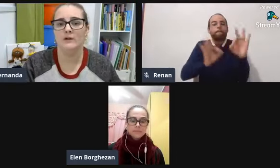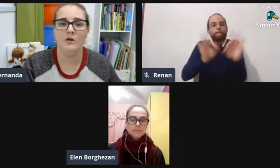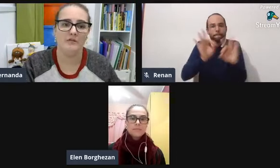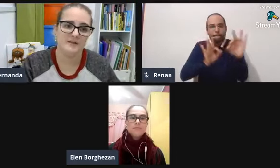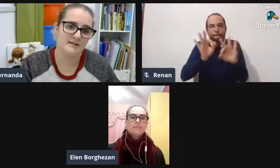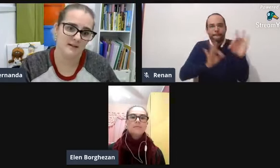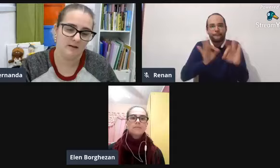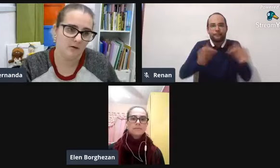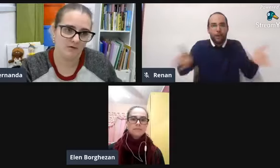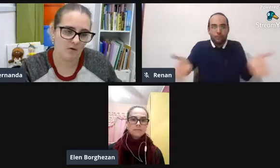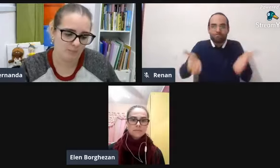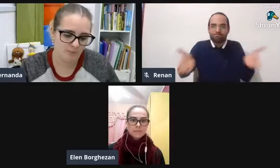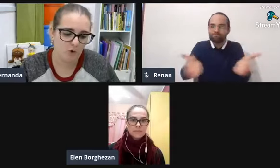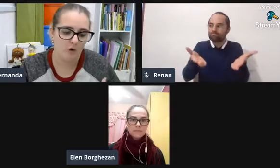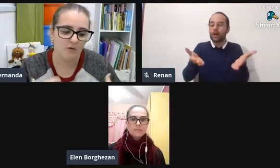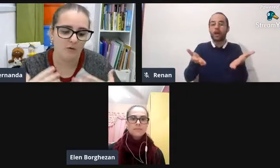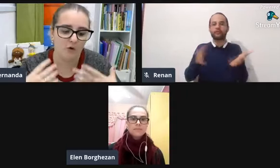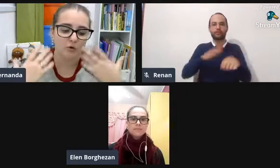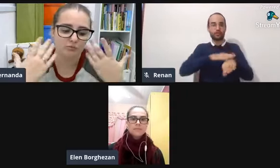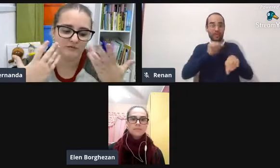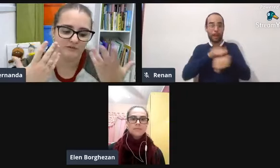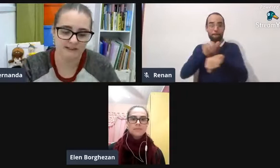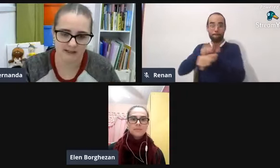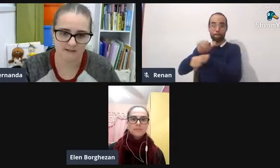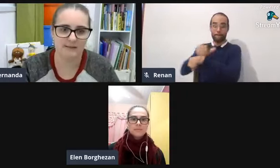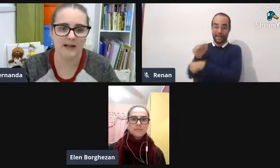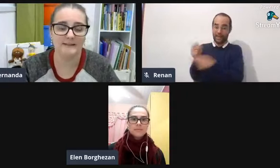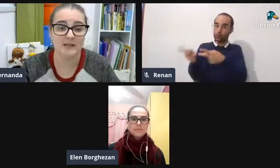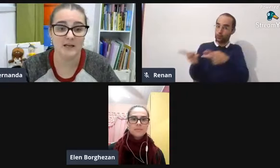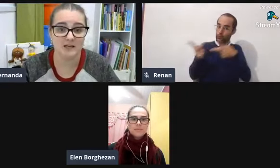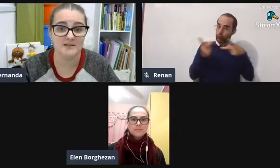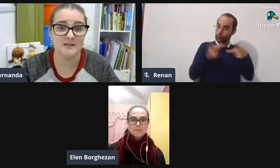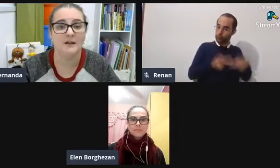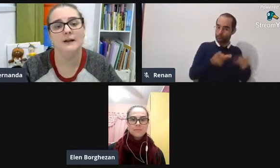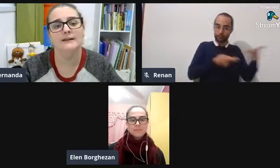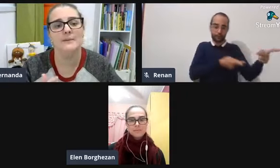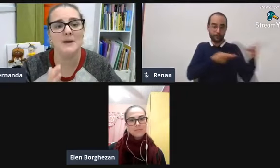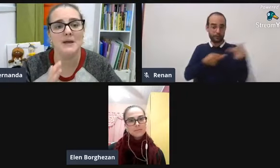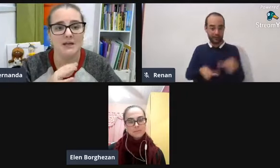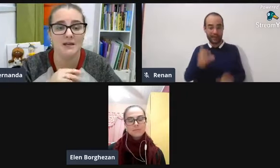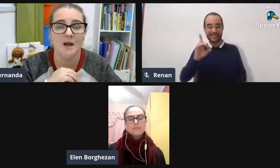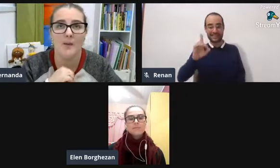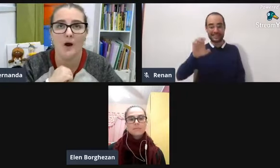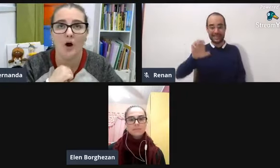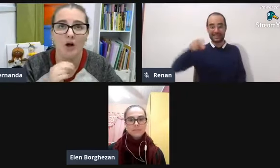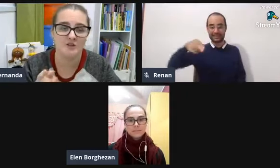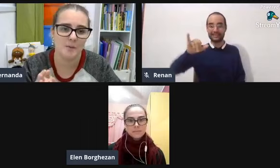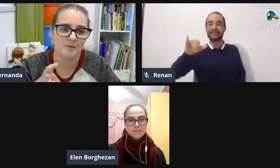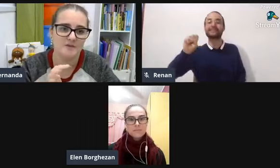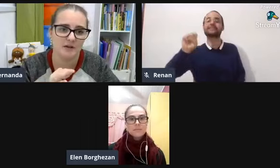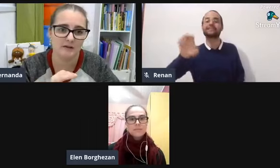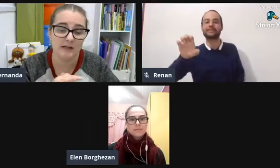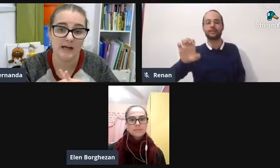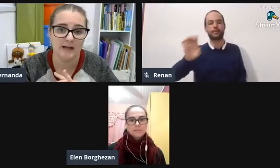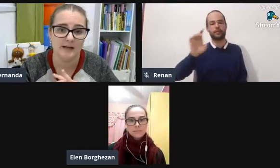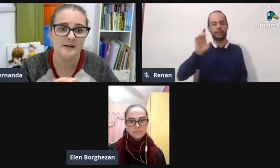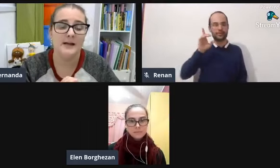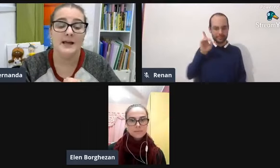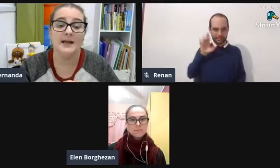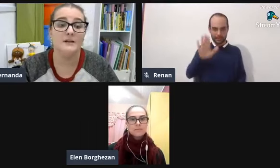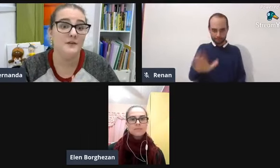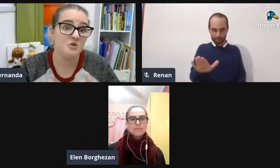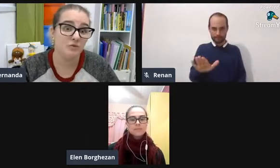eu convenci, né, convidei, né, a Denise Teperini, que é uma ótima profissional na